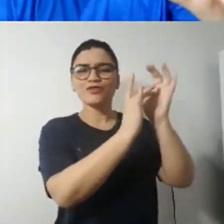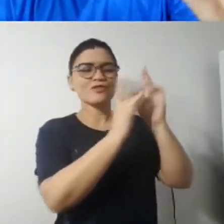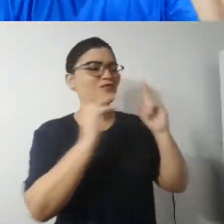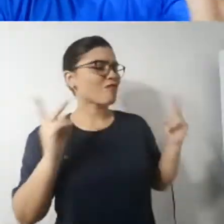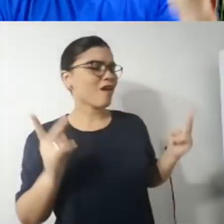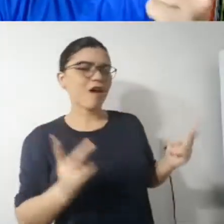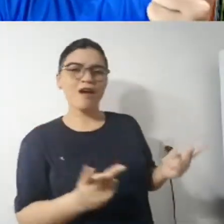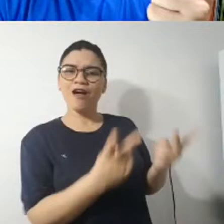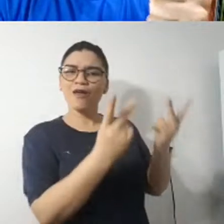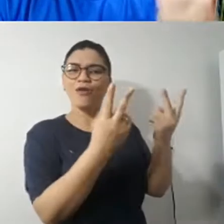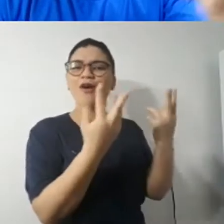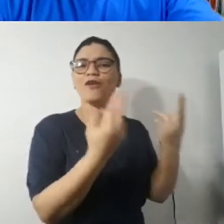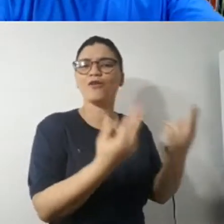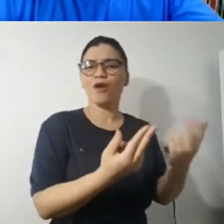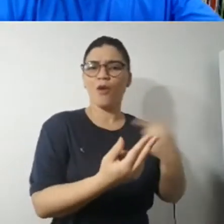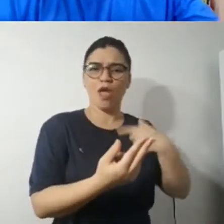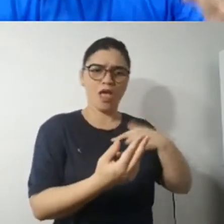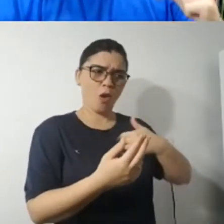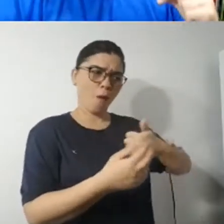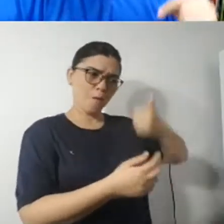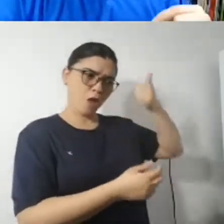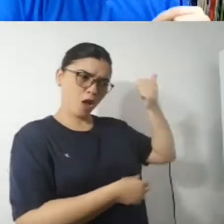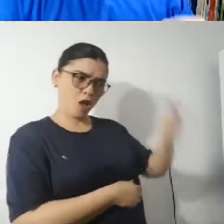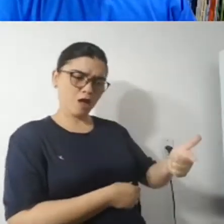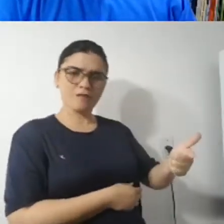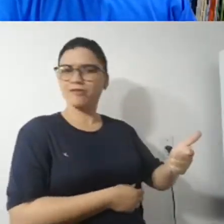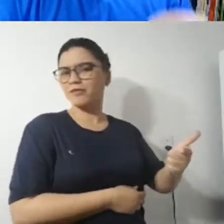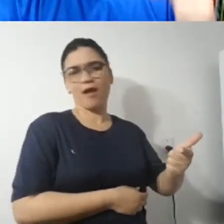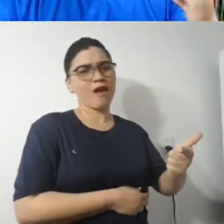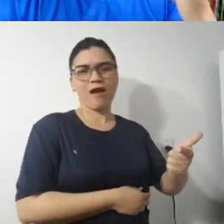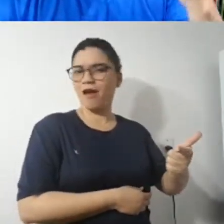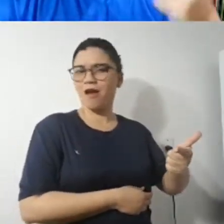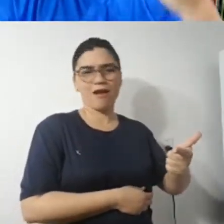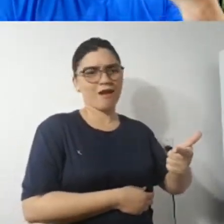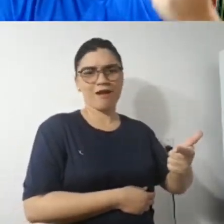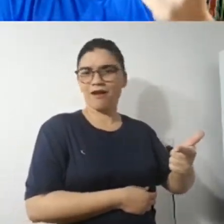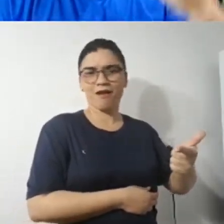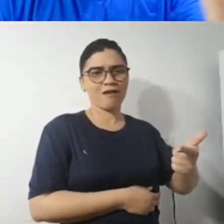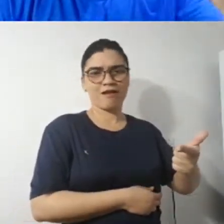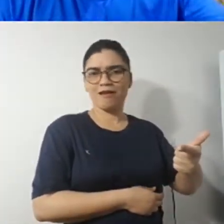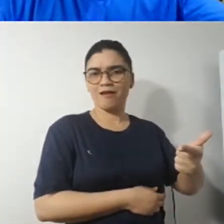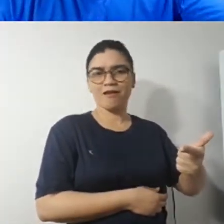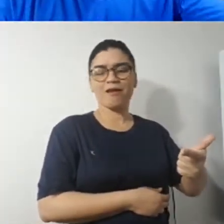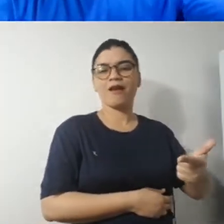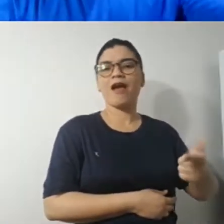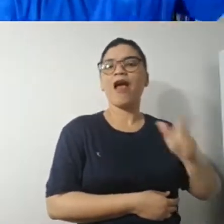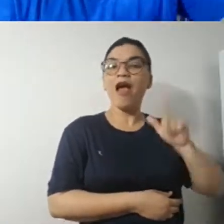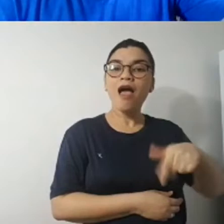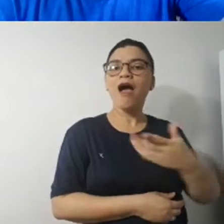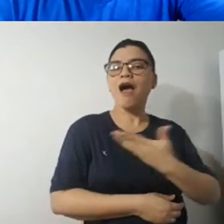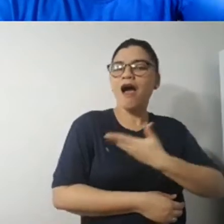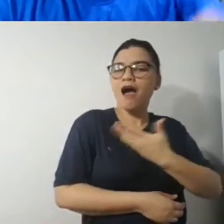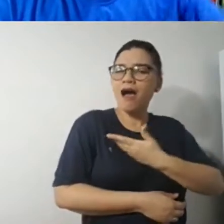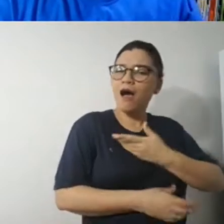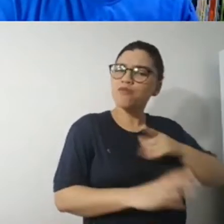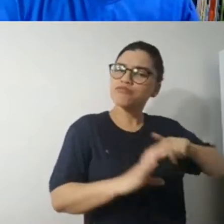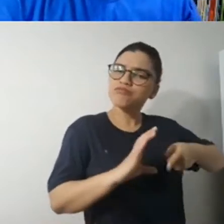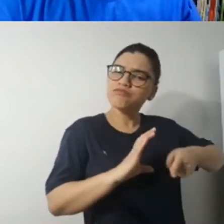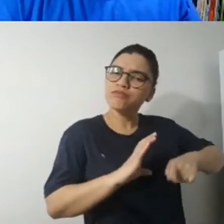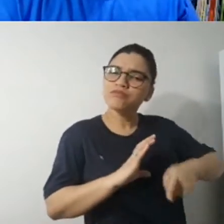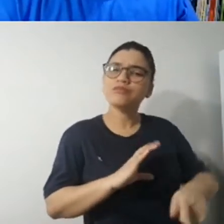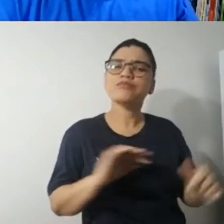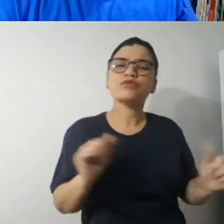sou melhor do que você e você não é melhor do que eu. Então eu devo desenvolver uma amizade profunda com os meus irmãos em